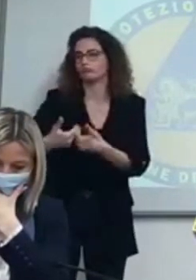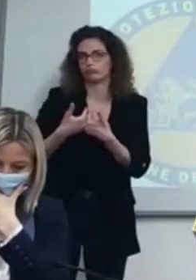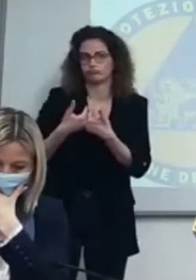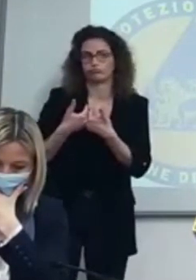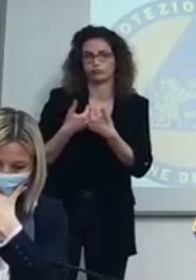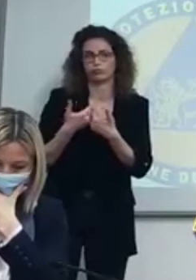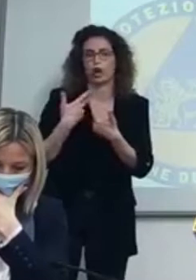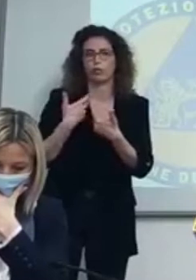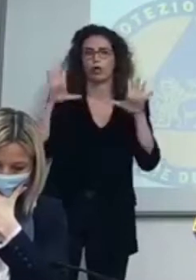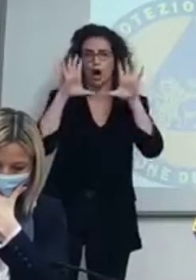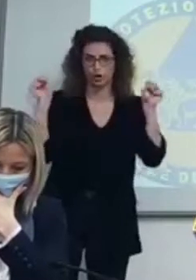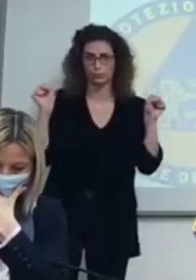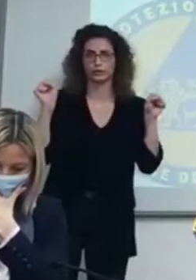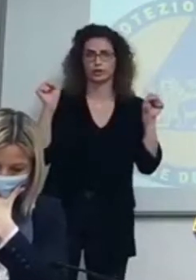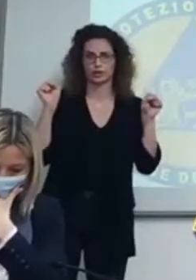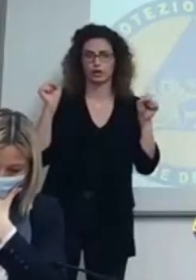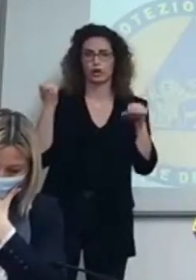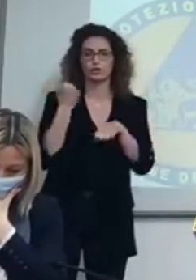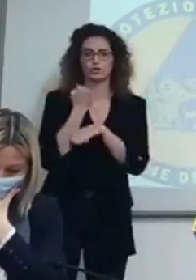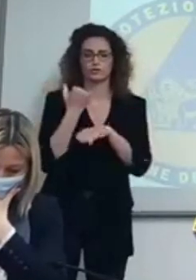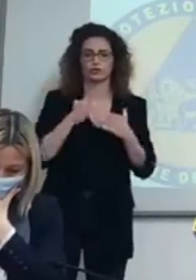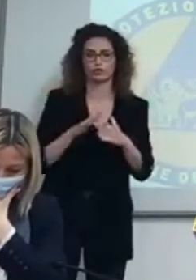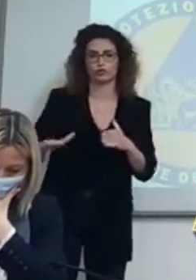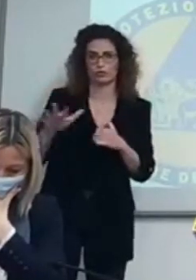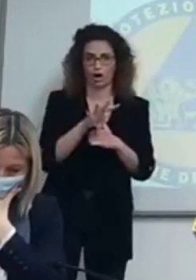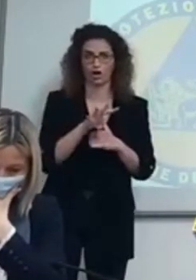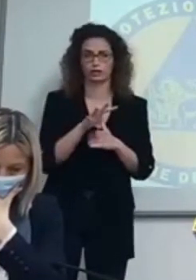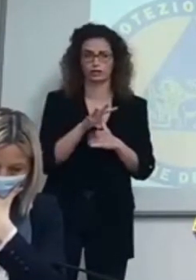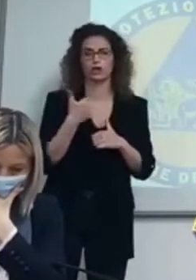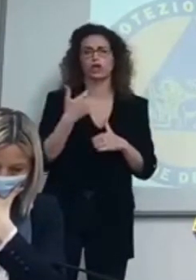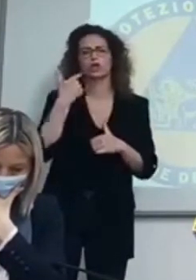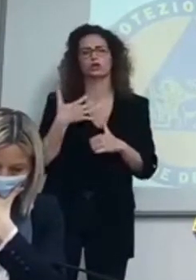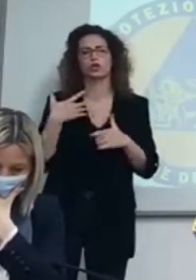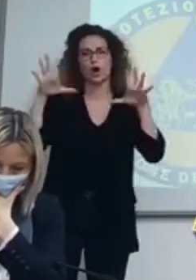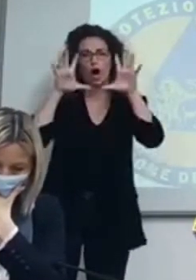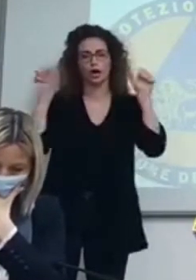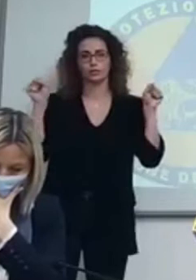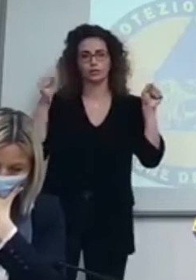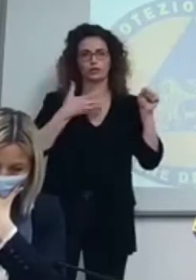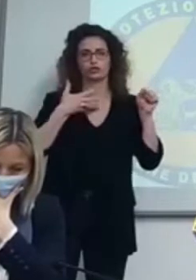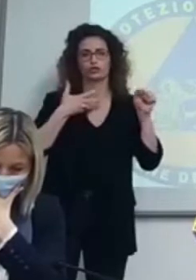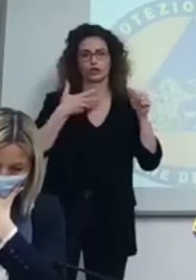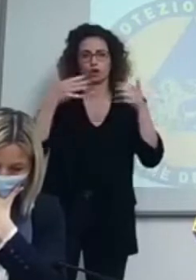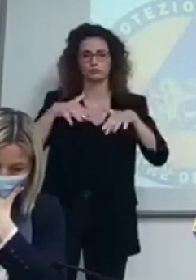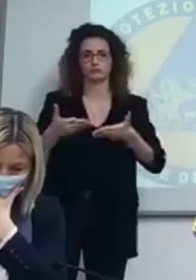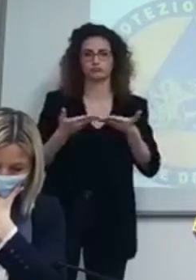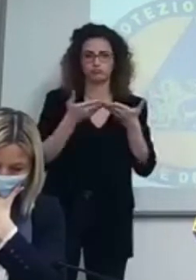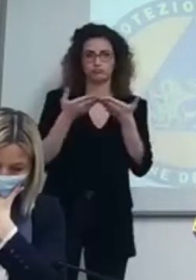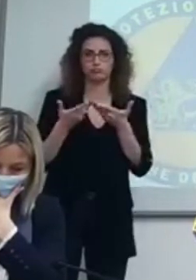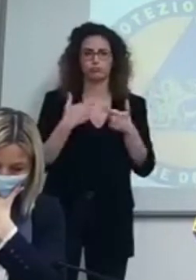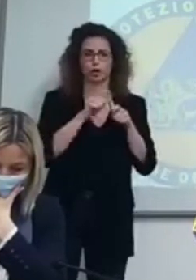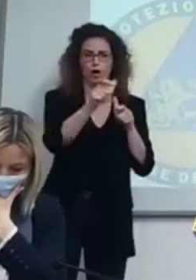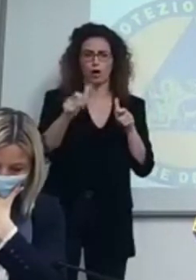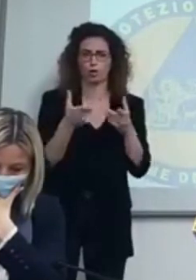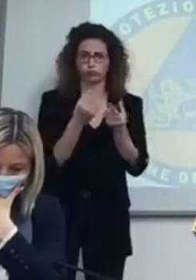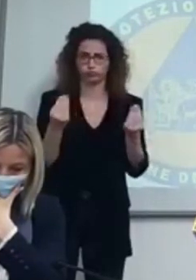So anche i carabinieri o i servizi sociali del comune, so che i carabinieri hanno messo in piedi anche un sistema d'aiuto, ma anche molti comuni, per